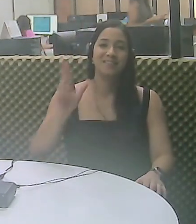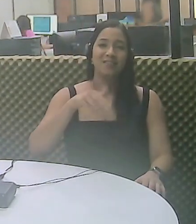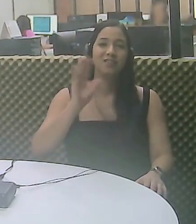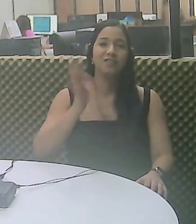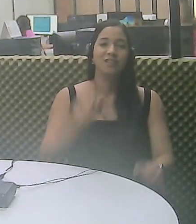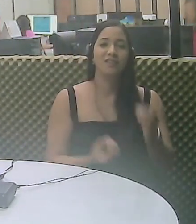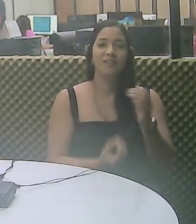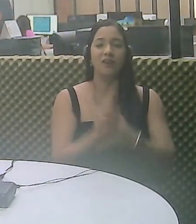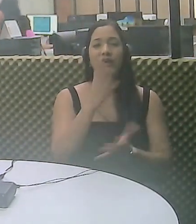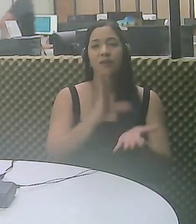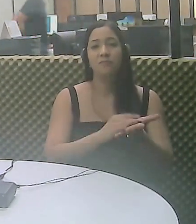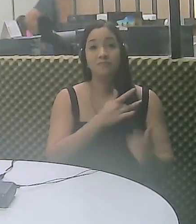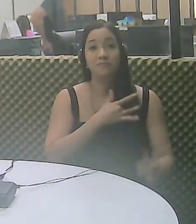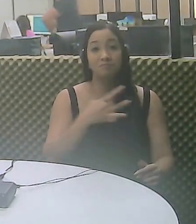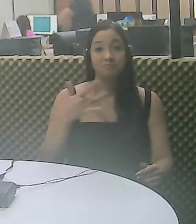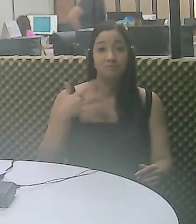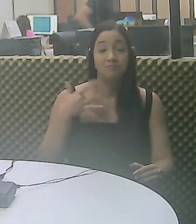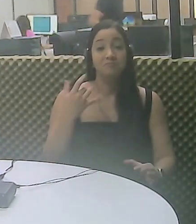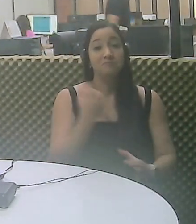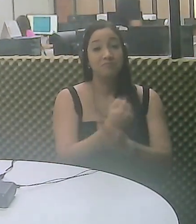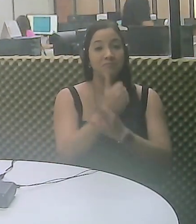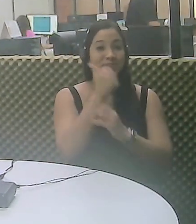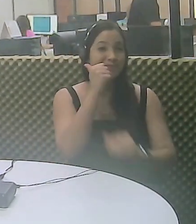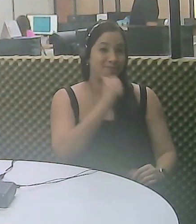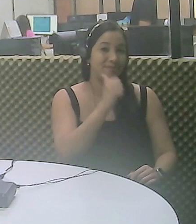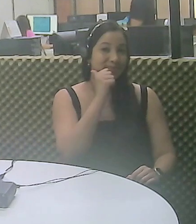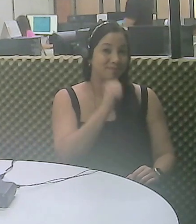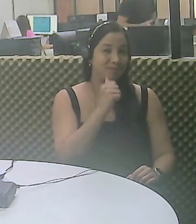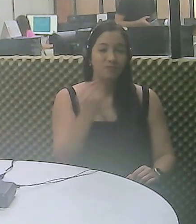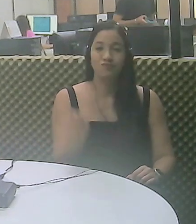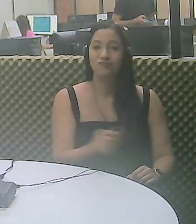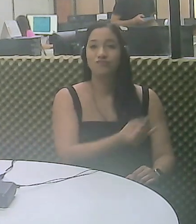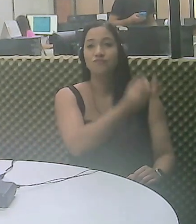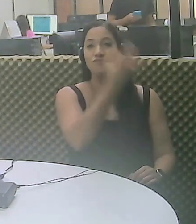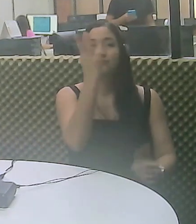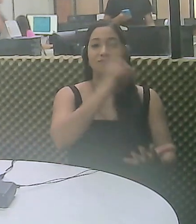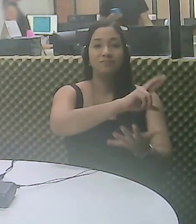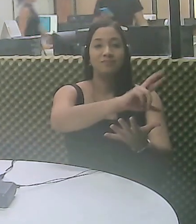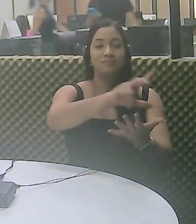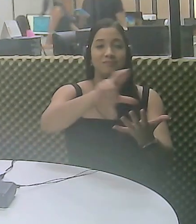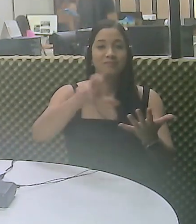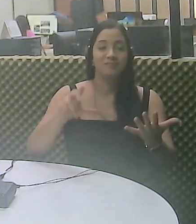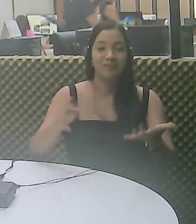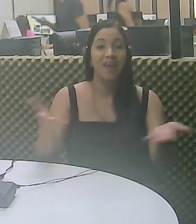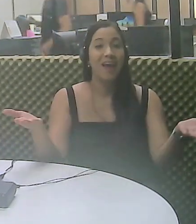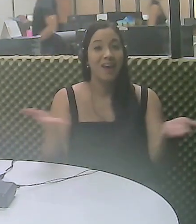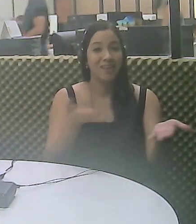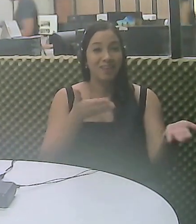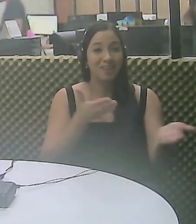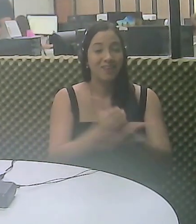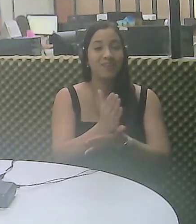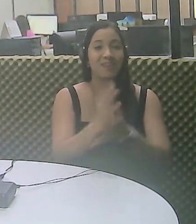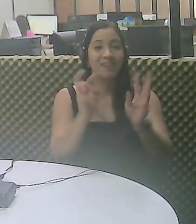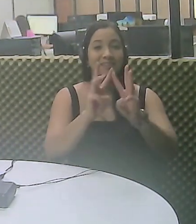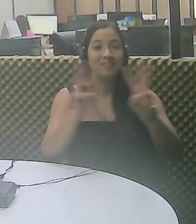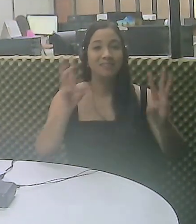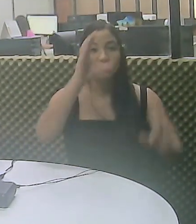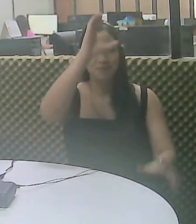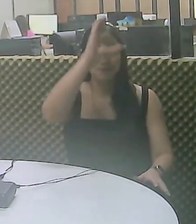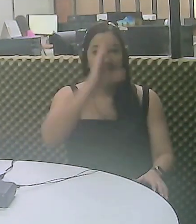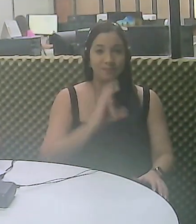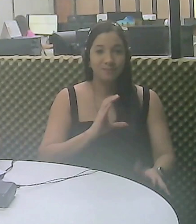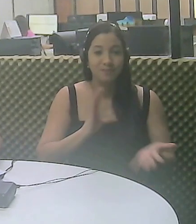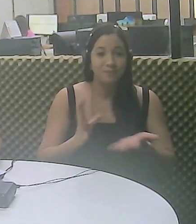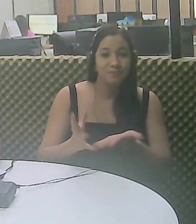criou aplicativos de saúde, de segurança para a mulher e muitos outros. Agora lança o Portal Cidadão. que